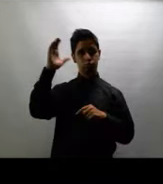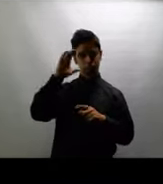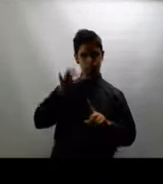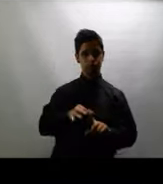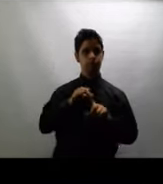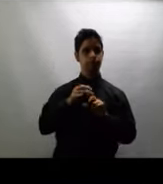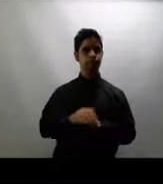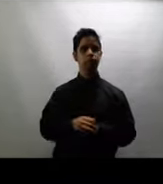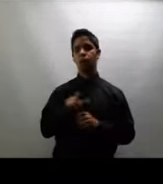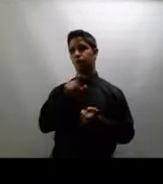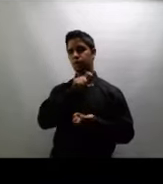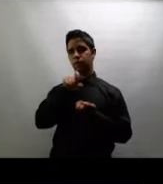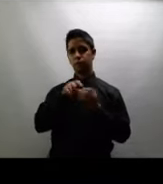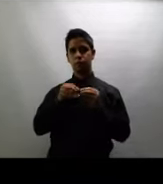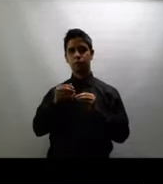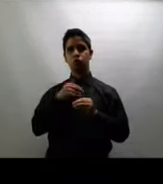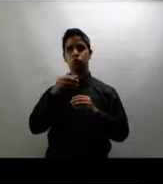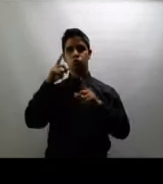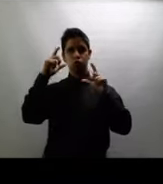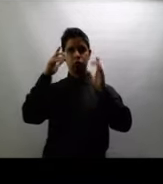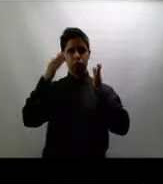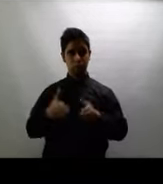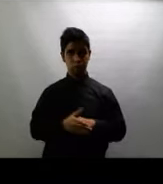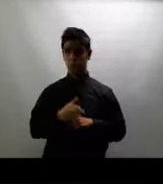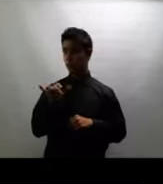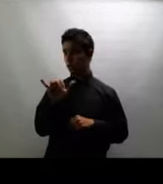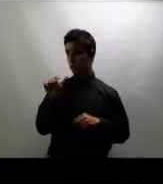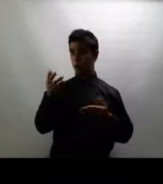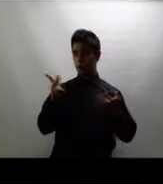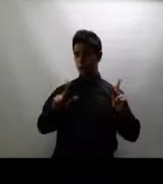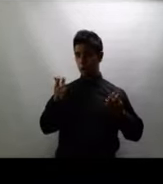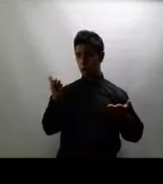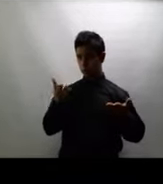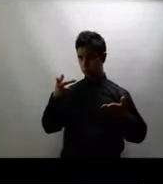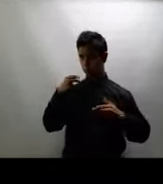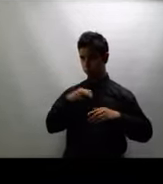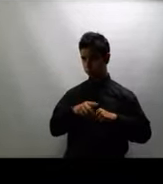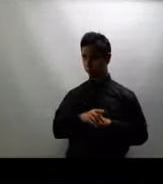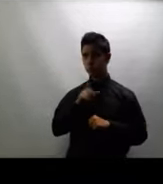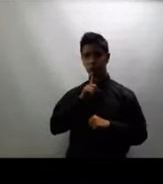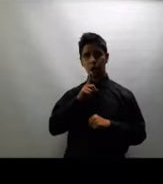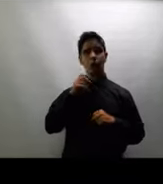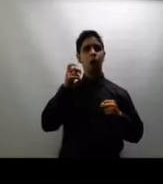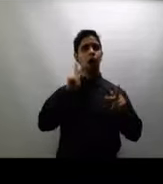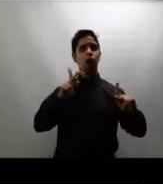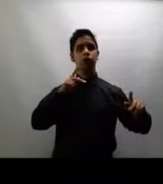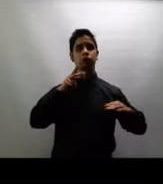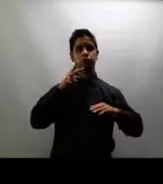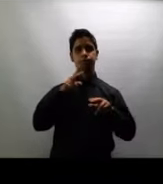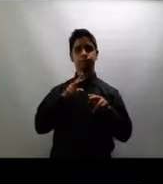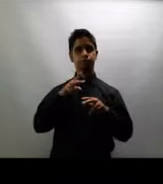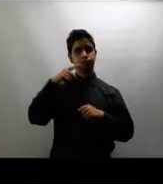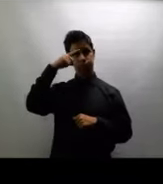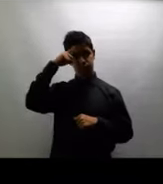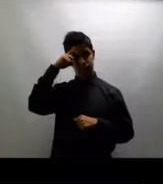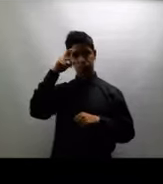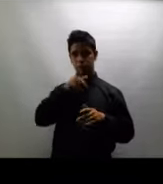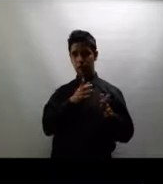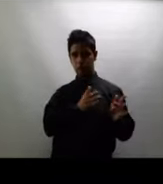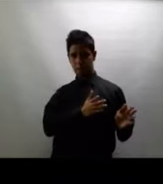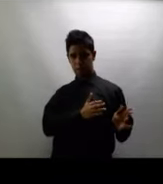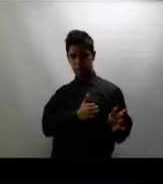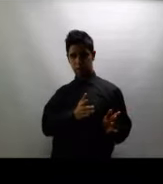turistas, específico, hay gente que por ejemplo, ahora mismo ya en verano comienzan a prepararse para Navidades. Exacto.